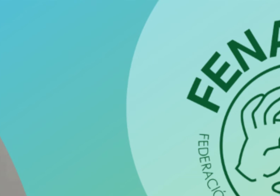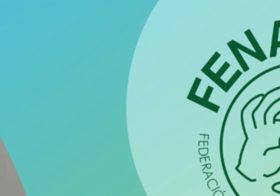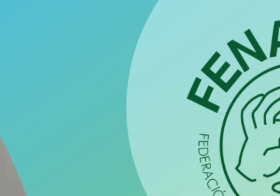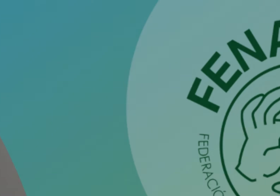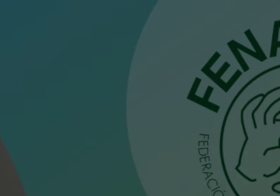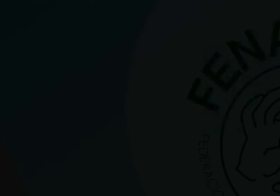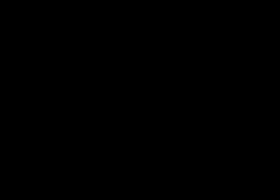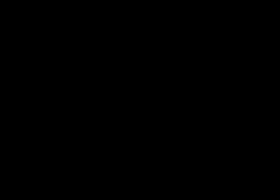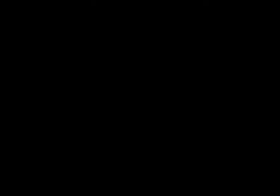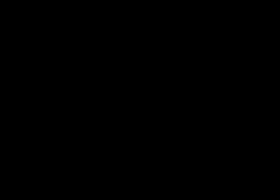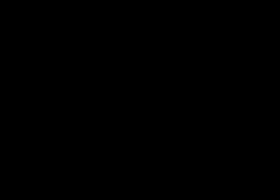¡Gracias!